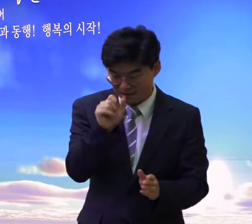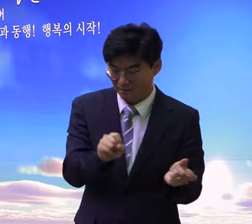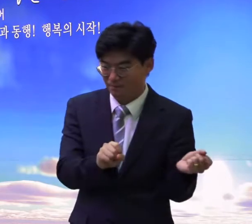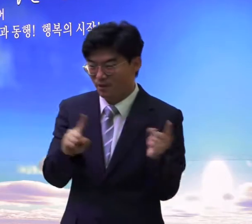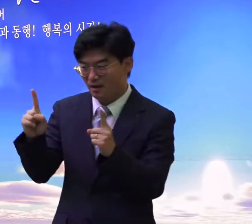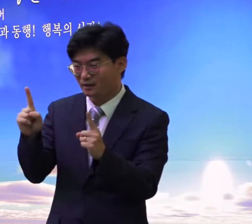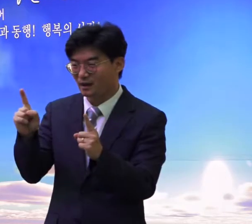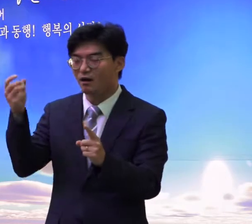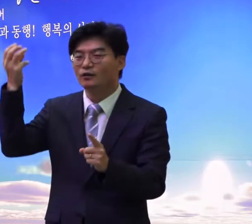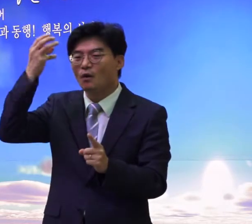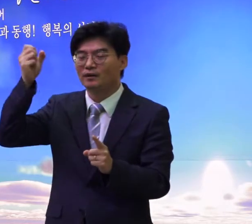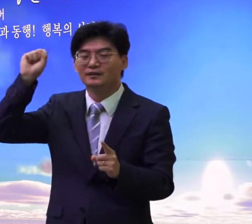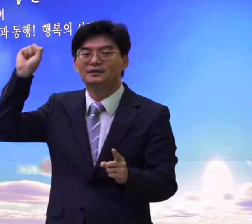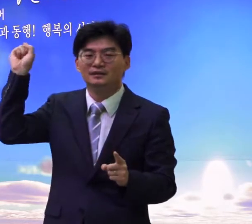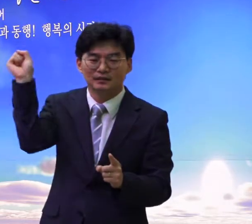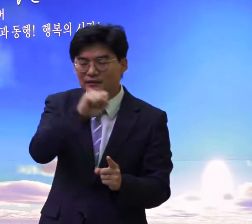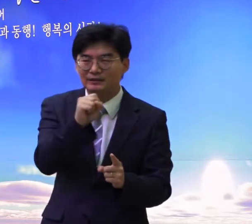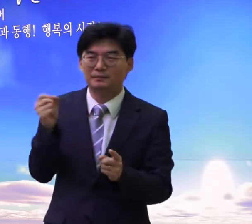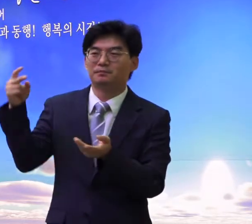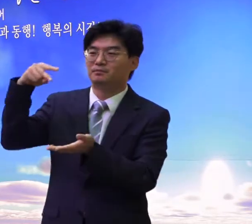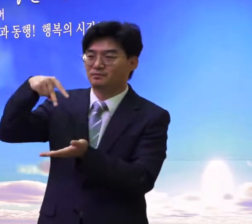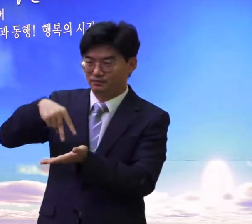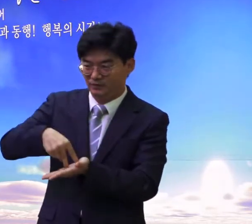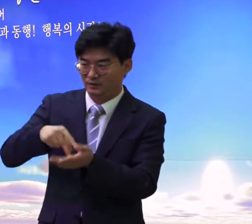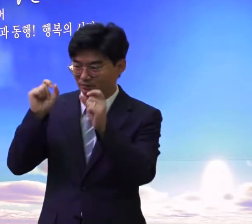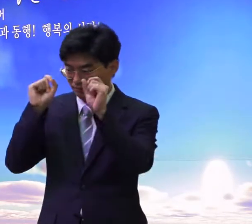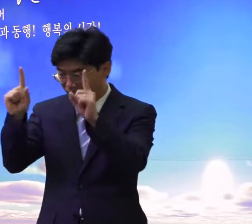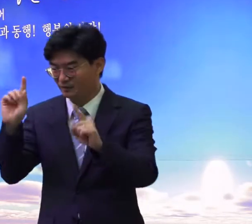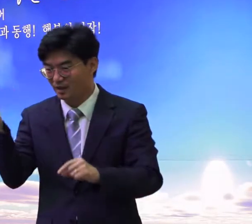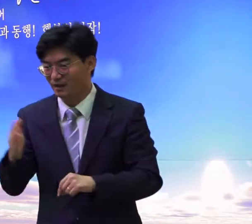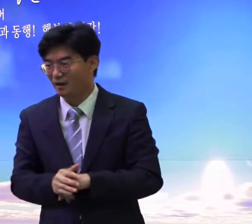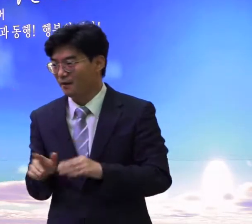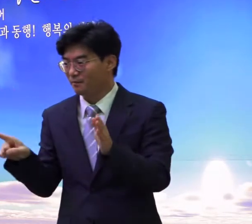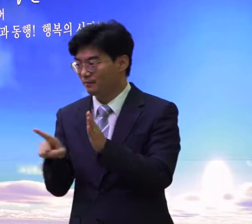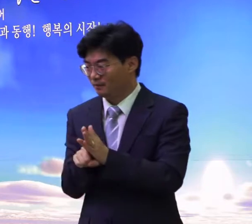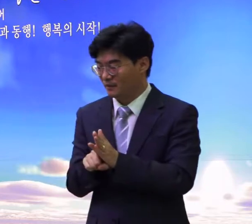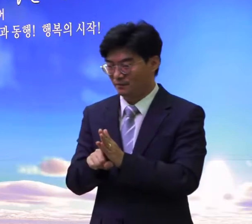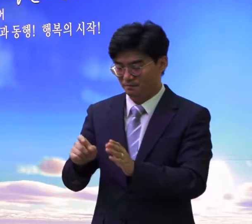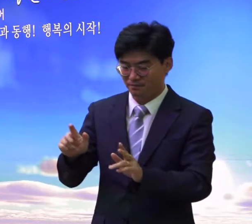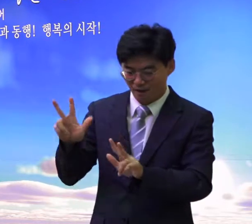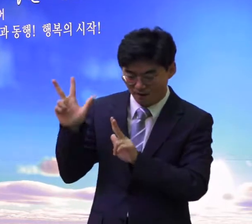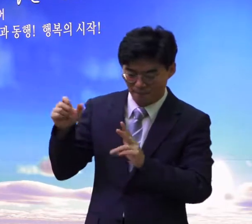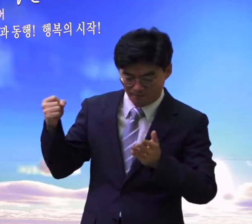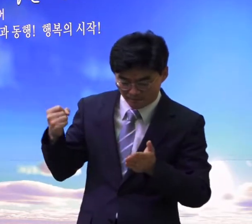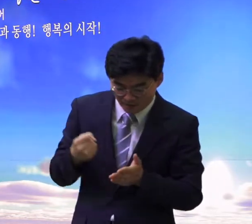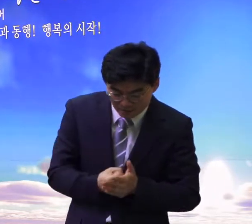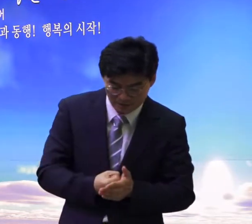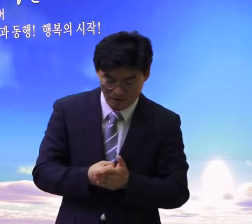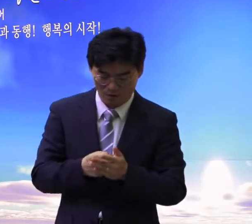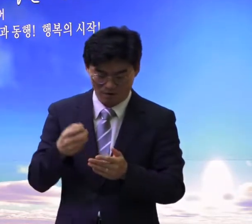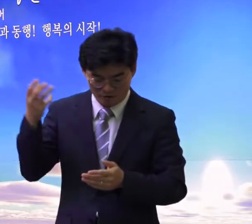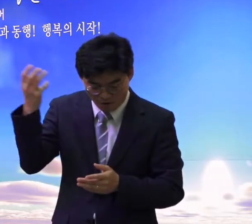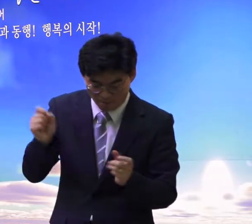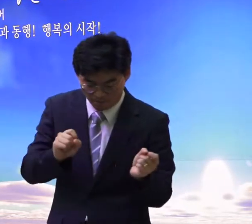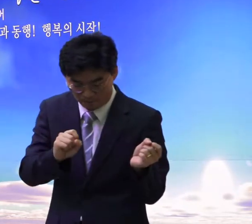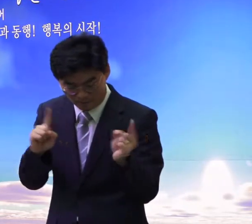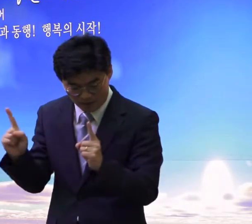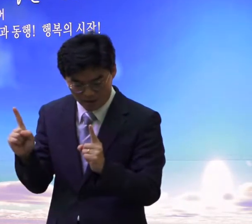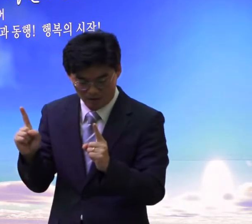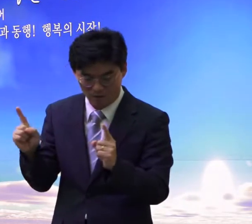믿음의 결단으로 깨워야 하는 것입니다. 이 결단을 하고 다윗은 그 아들람 굴 속에서 하나님을 찬양하기